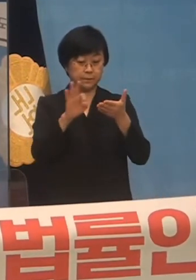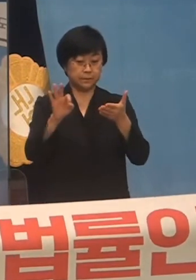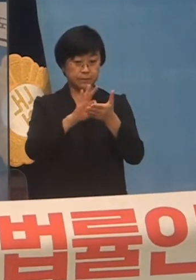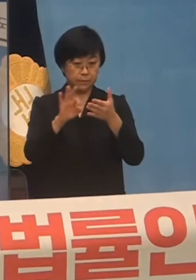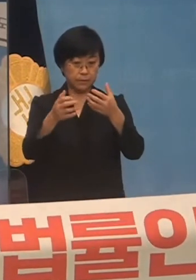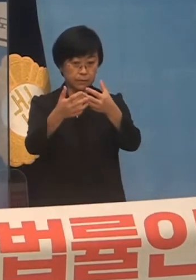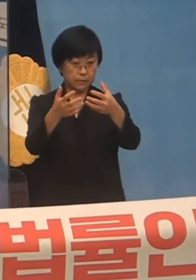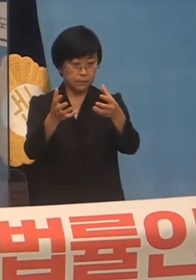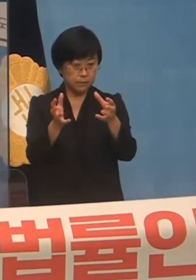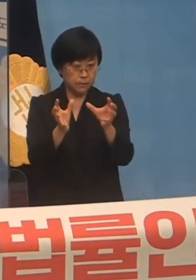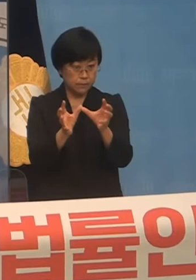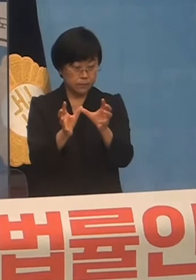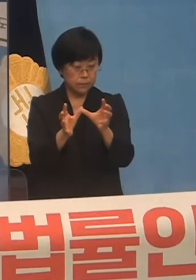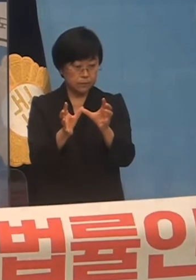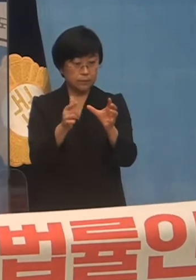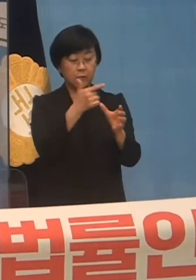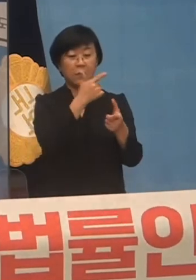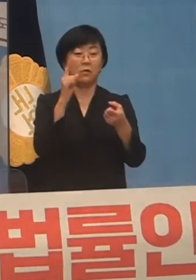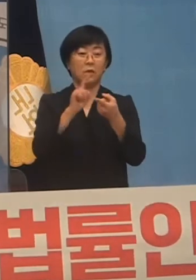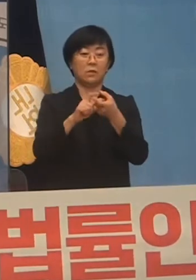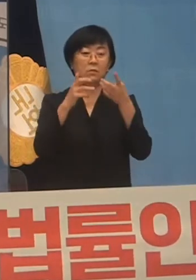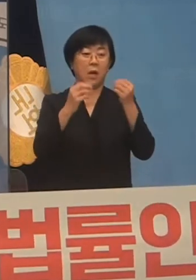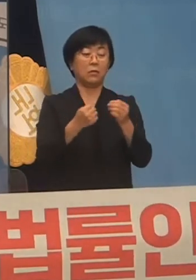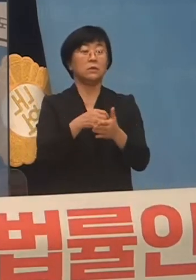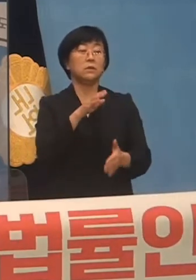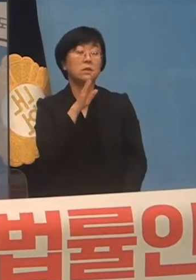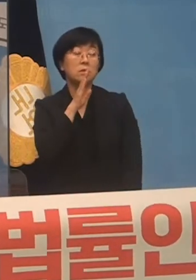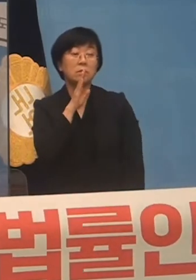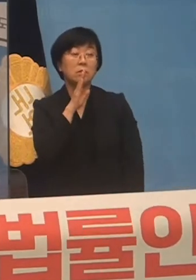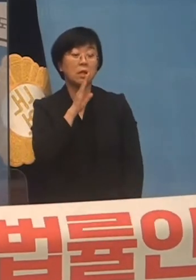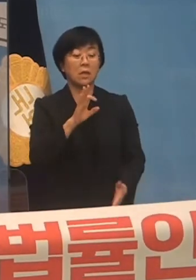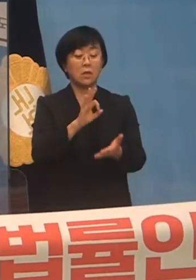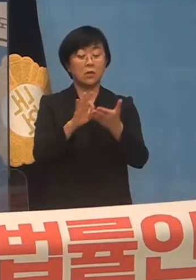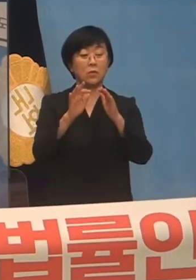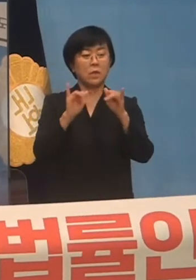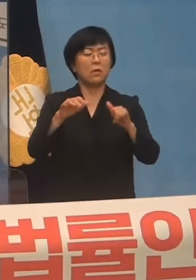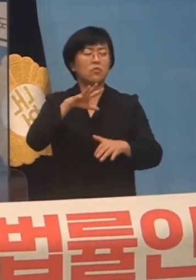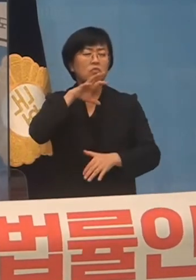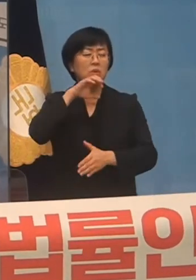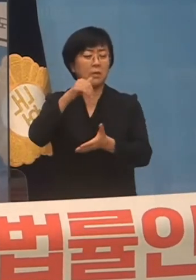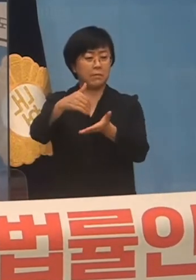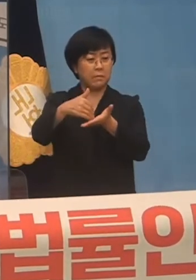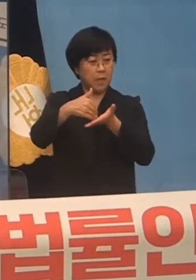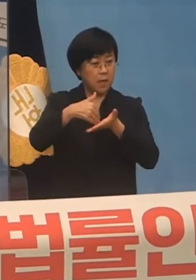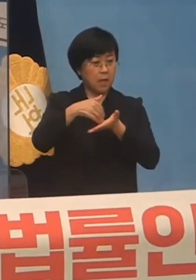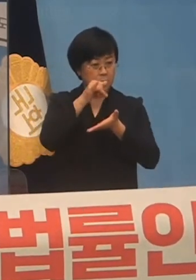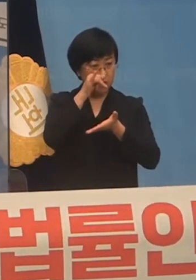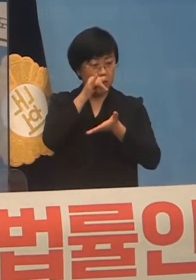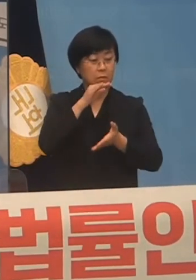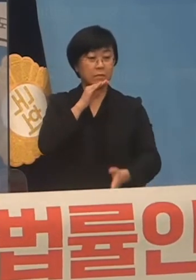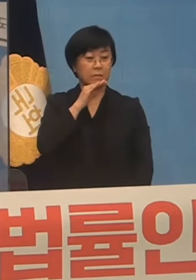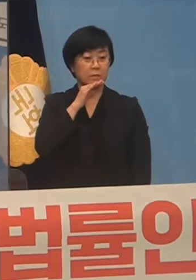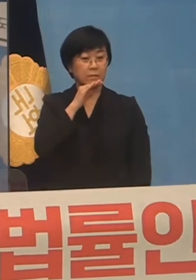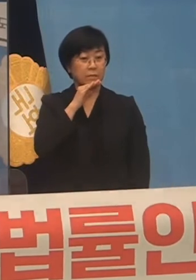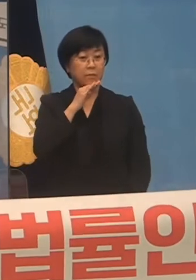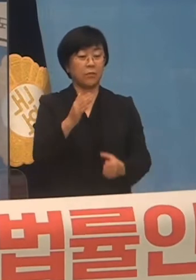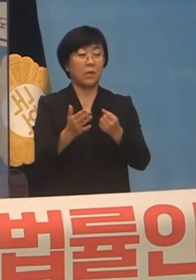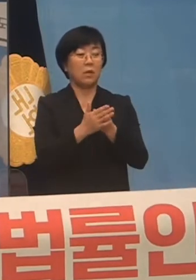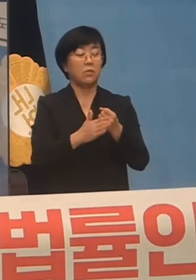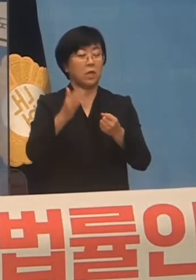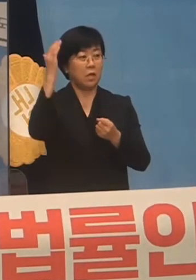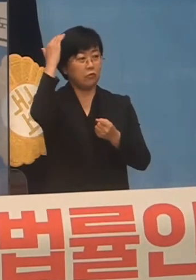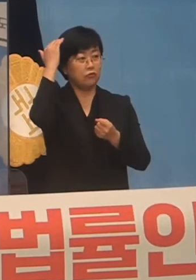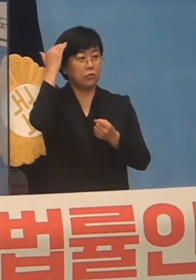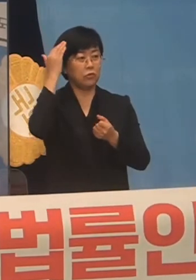소비자단체 들이 굉장히 관심이 많으시고 실제 소비자들이 불편함을 많이 겪고 있기도 합니다. 그래서 우리